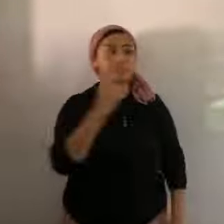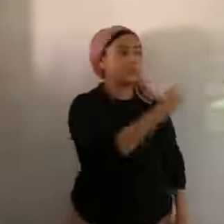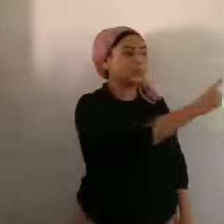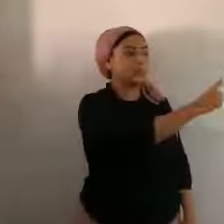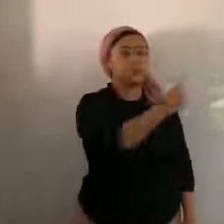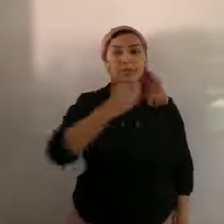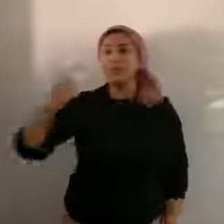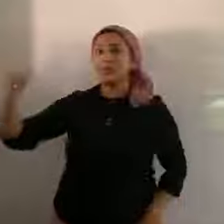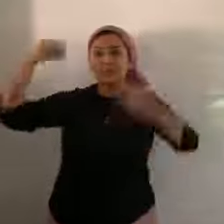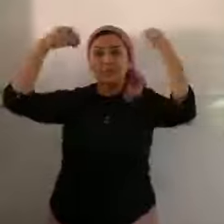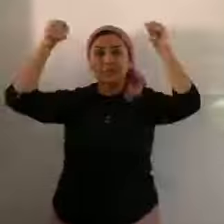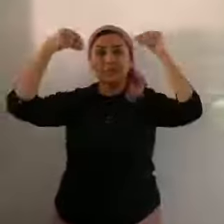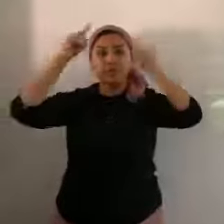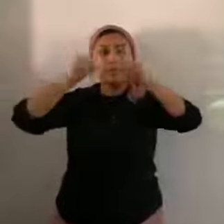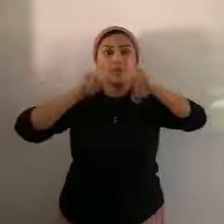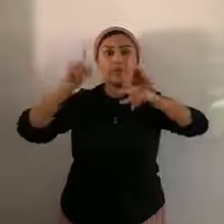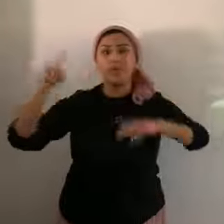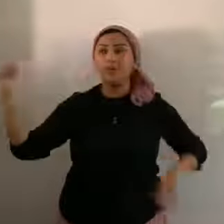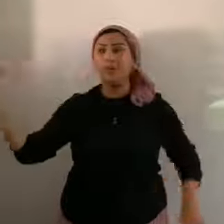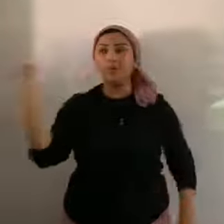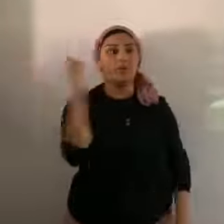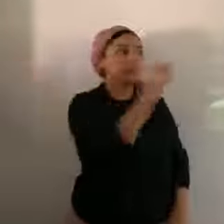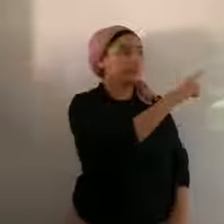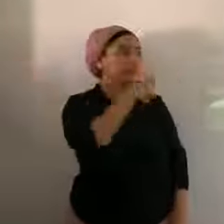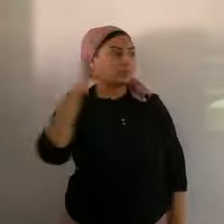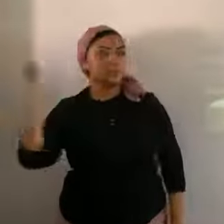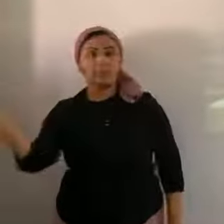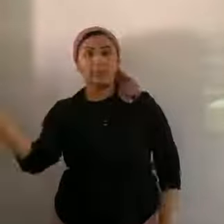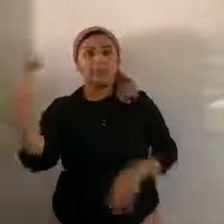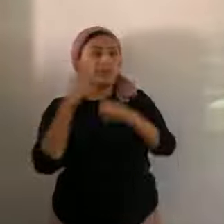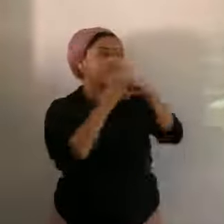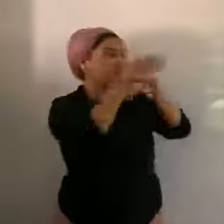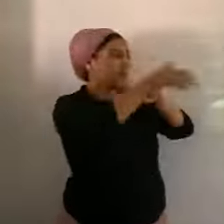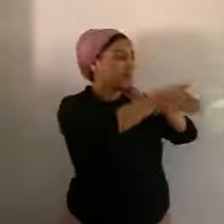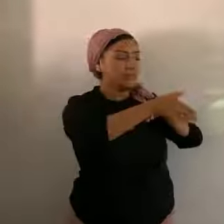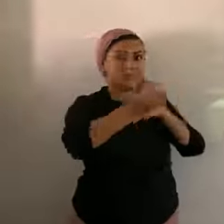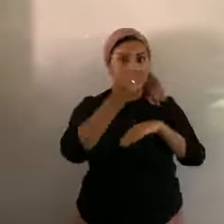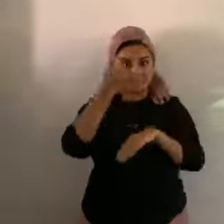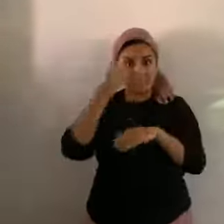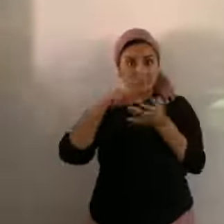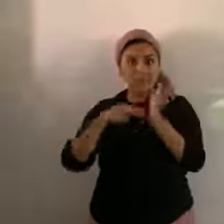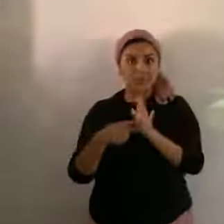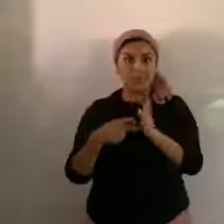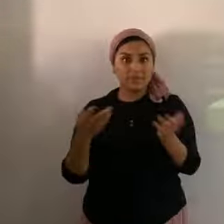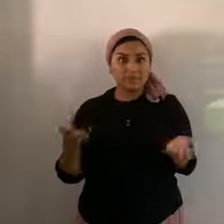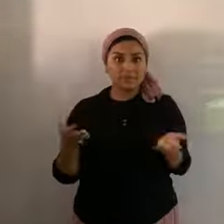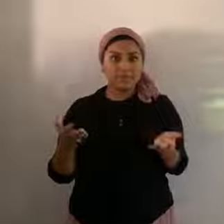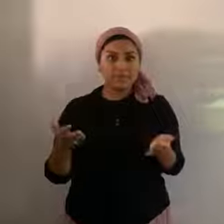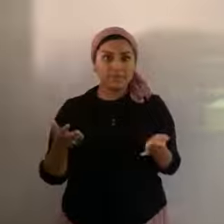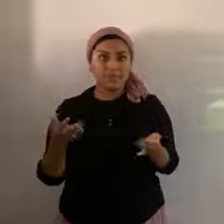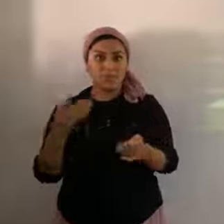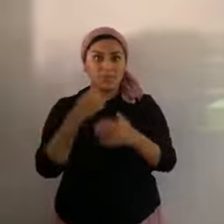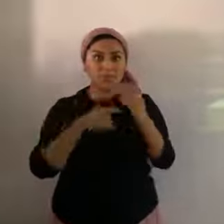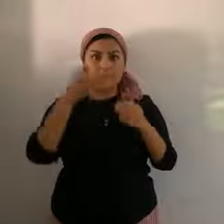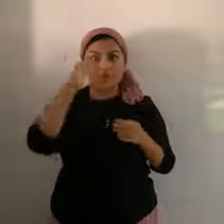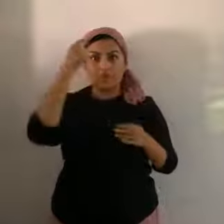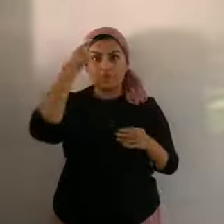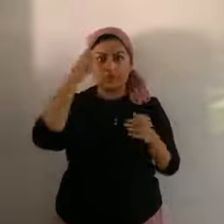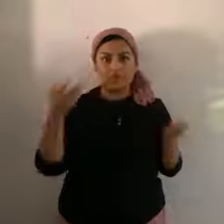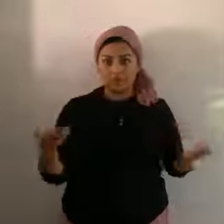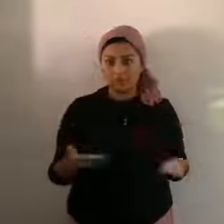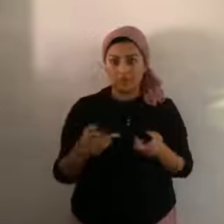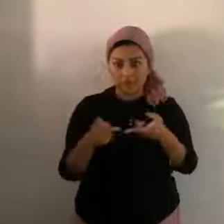enchiladas y chalupas y que pasen los de esa colonia y que se vayan a los de la otra colonia. No sé si me doy a entender. ¿Qué pensaría el Eterno? Este lugar se